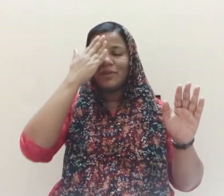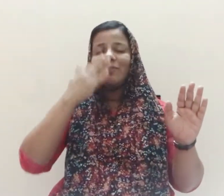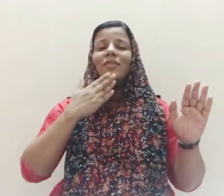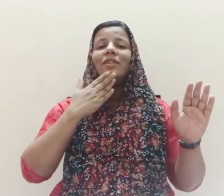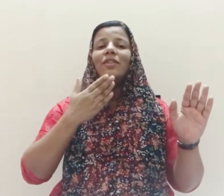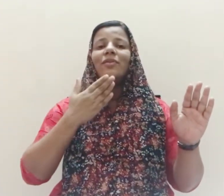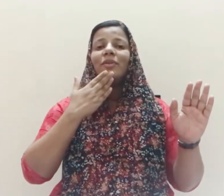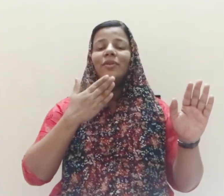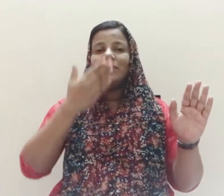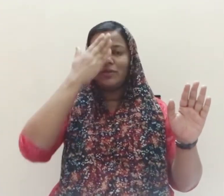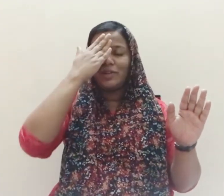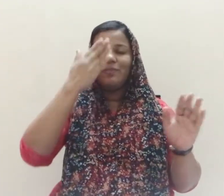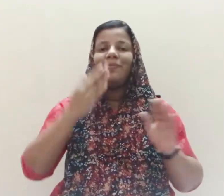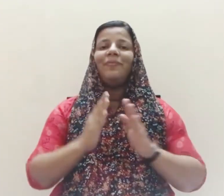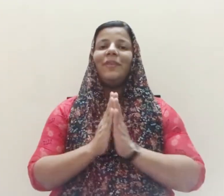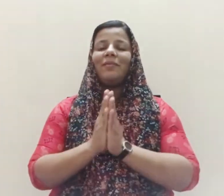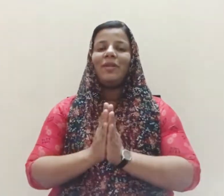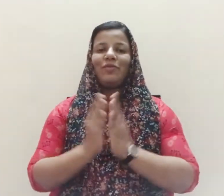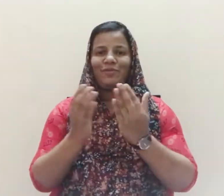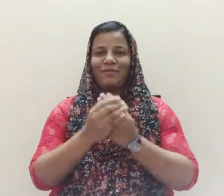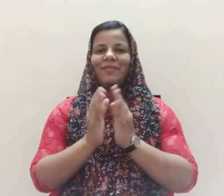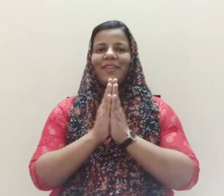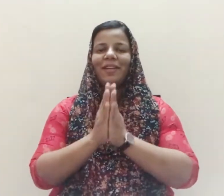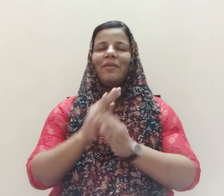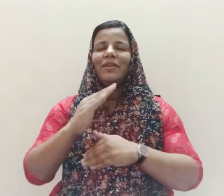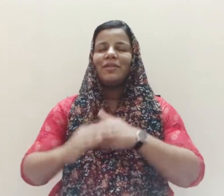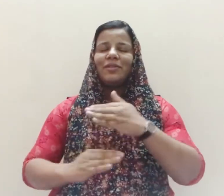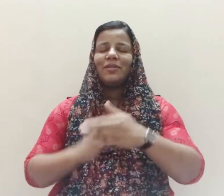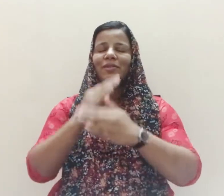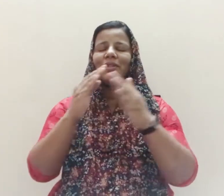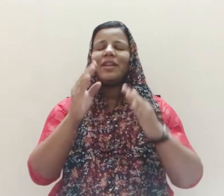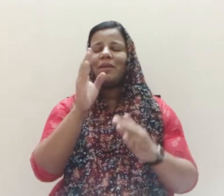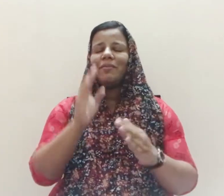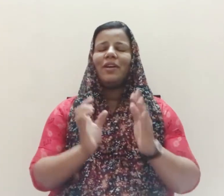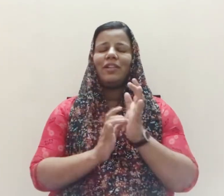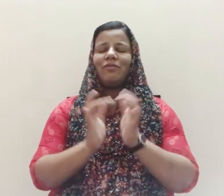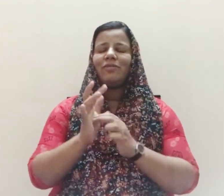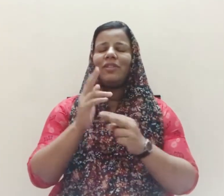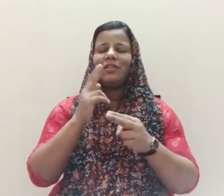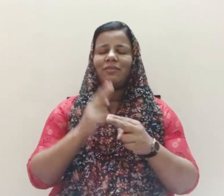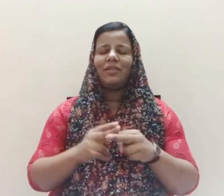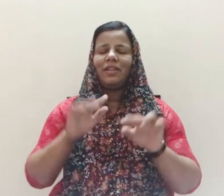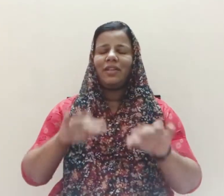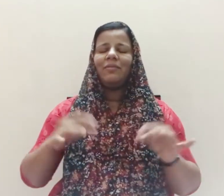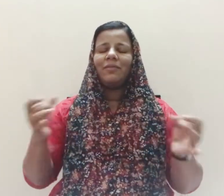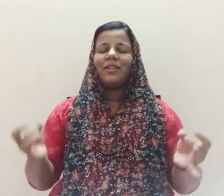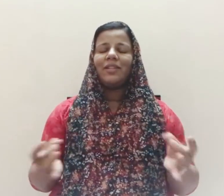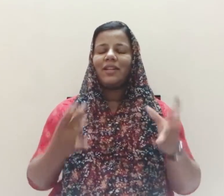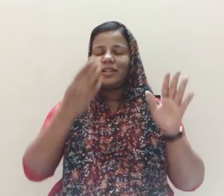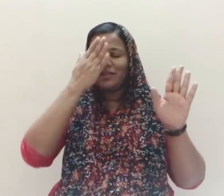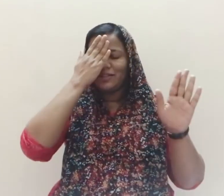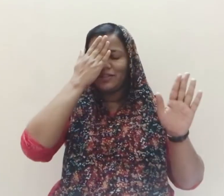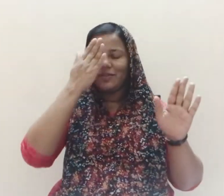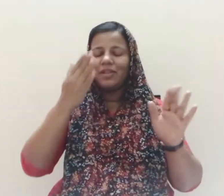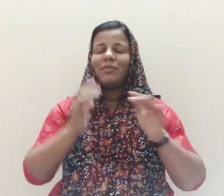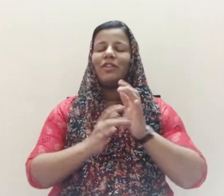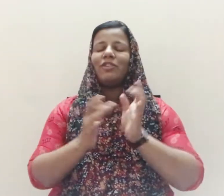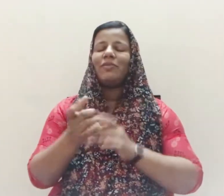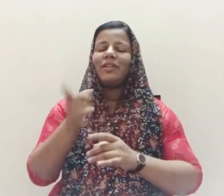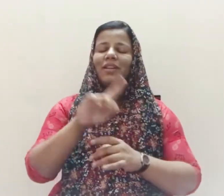സ്തോത്രം. ആമേൻ, ആമേൻ, ആമേൻ. നമുക്ക് പ്രാർത്ഥിക്കാം. സ്വർഗീയപ്പാ, യേശു ക്രിസ്തുവിൻ്റെ നാമത്തിൽ ഈ പ്രഭാതത്തിനായിട്ട് സ്തോത്രം. കഥാവെ, കഴിഞ്ഞ പകൽക്കാലം